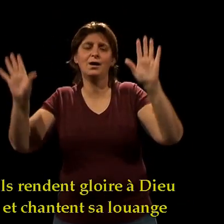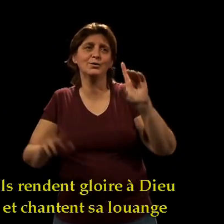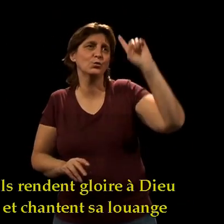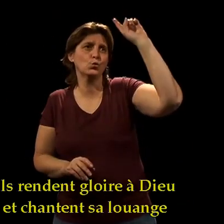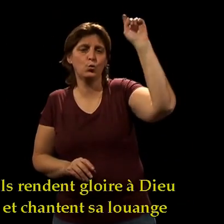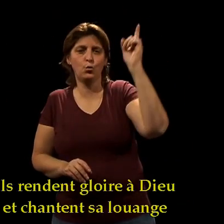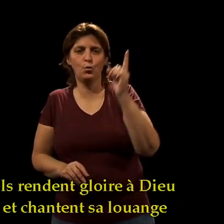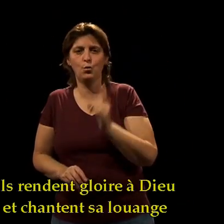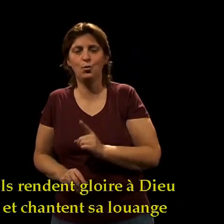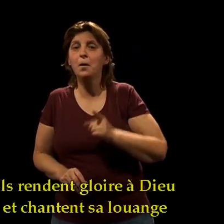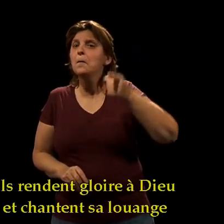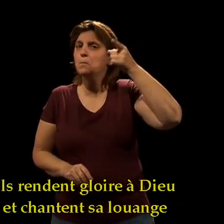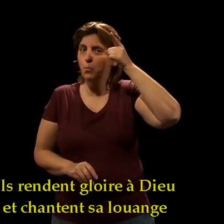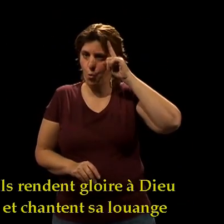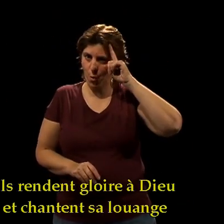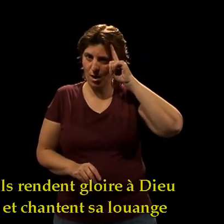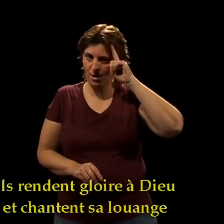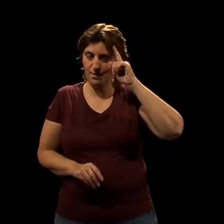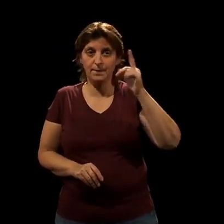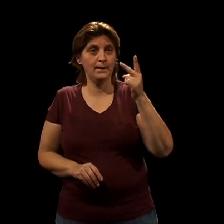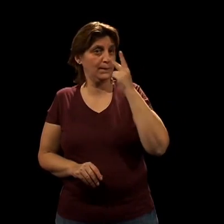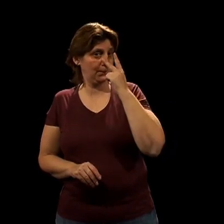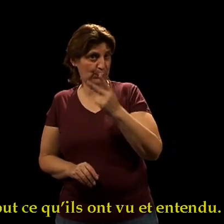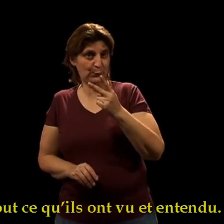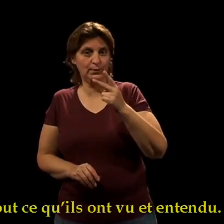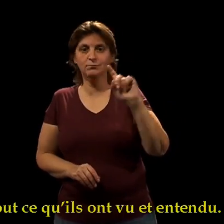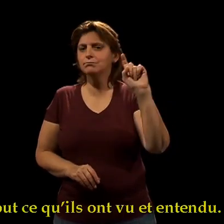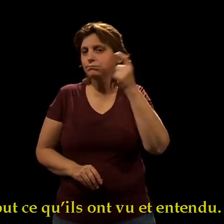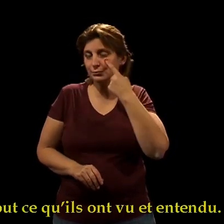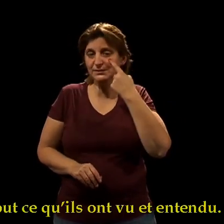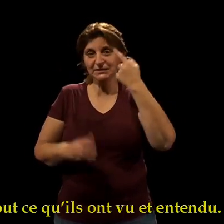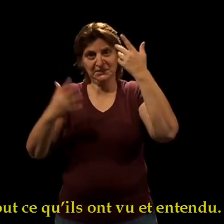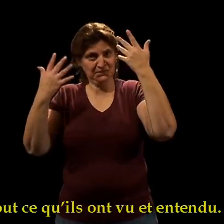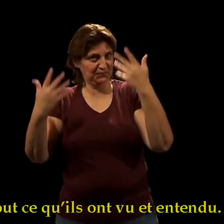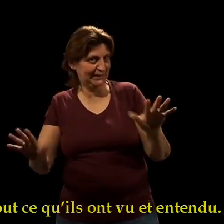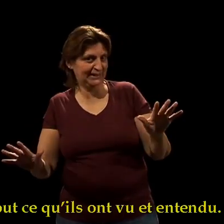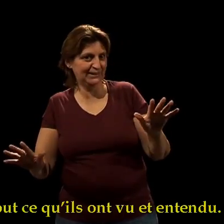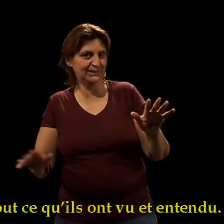Ils rendent gloire à Dieu et chantent sa louange pour tout ce qu'ils ont vu et